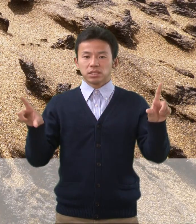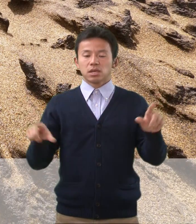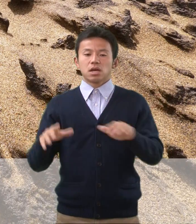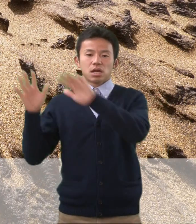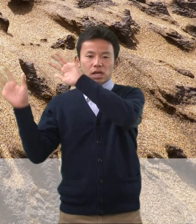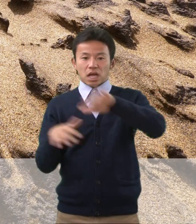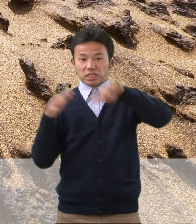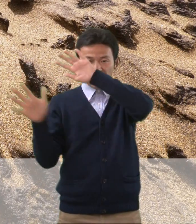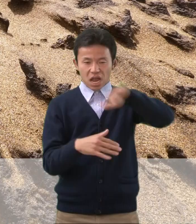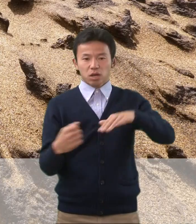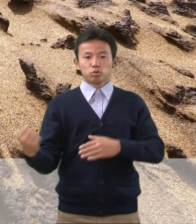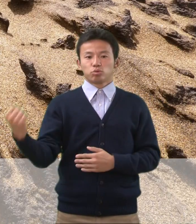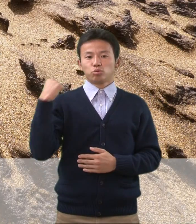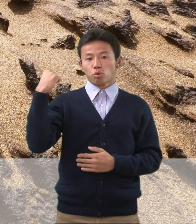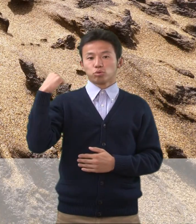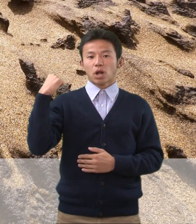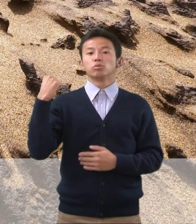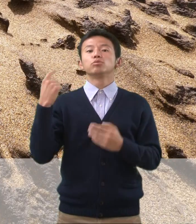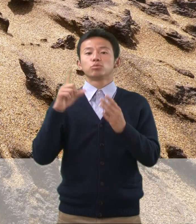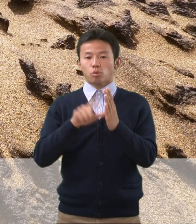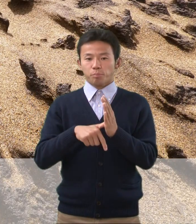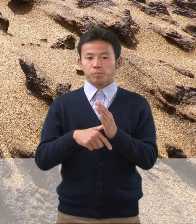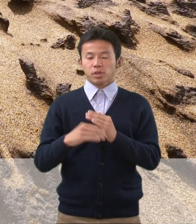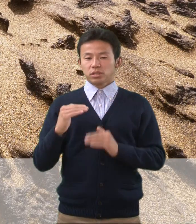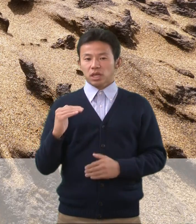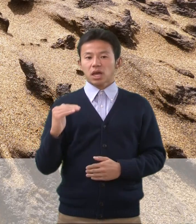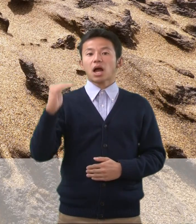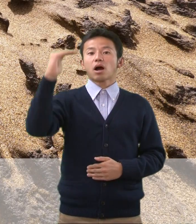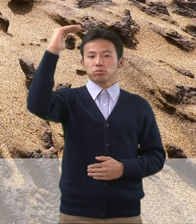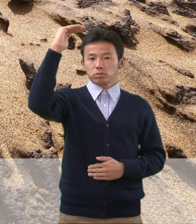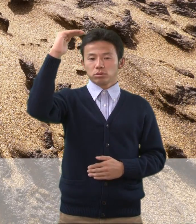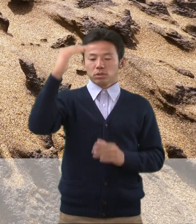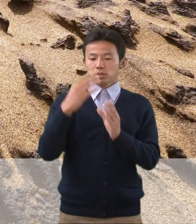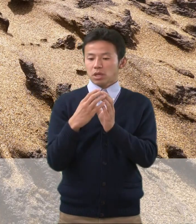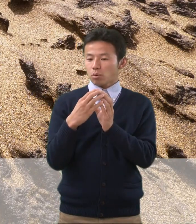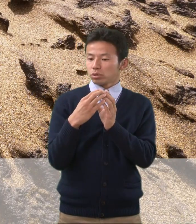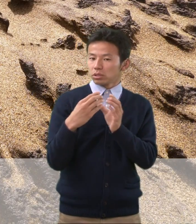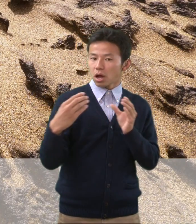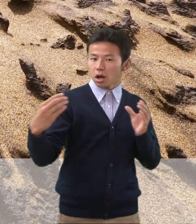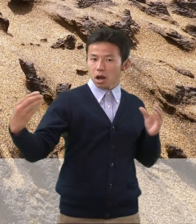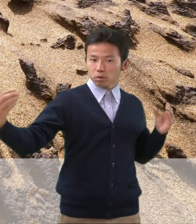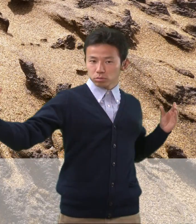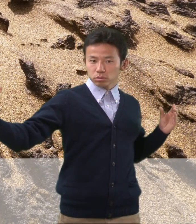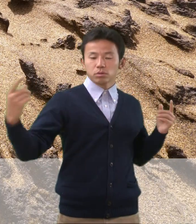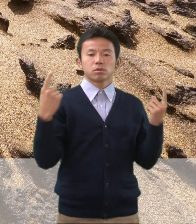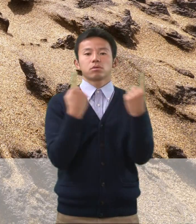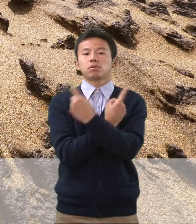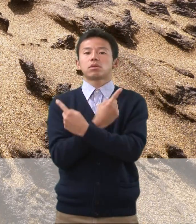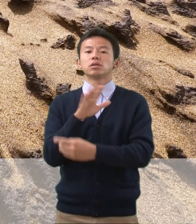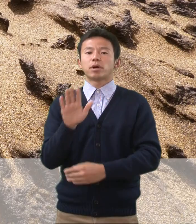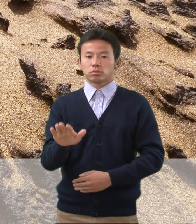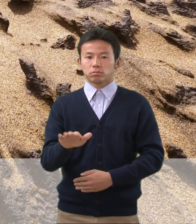一般に風が強くなるほど背が高く前後に長くなり